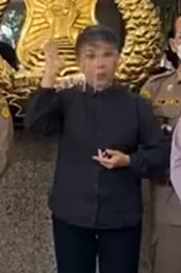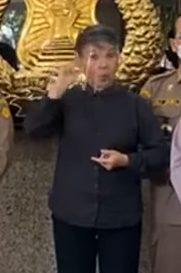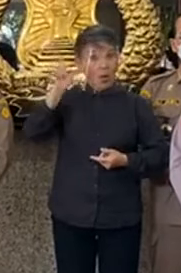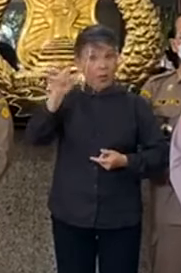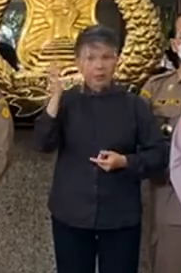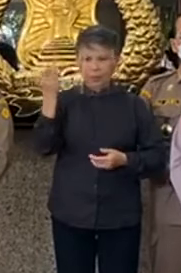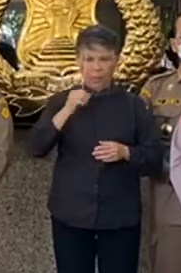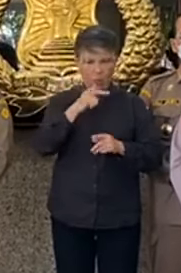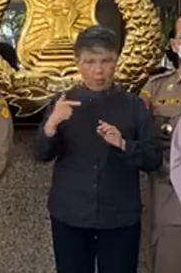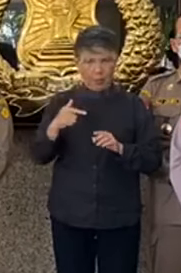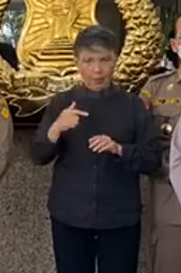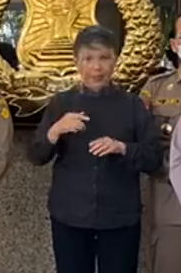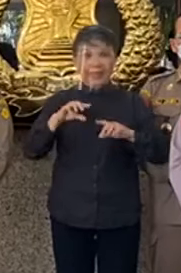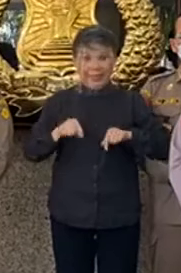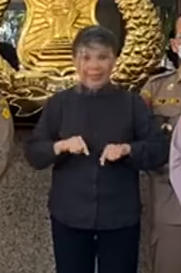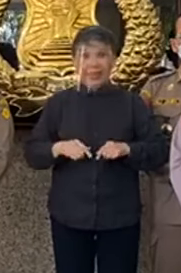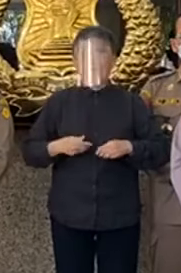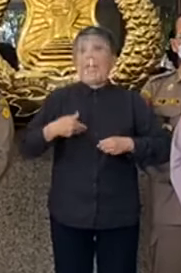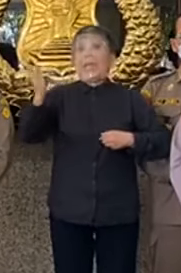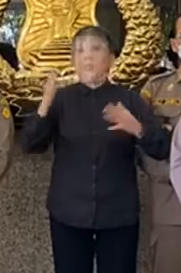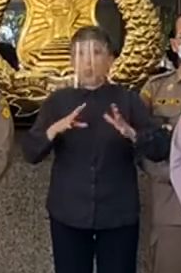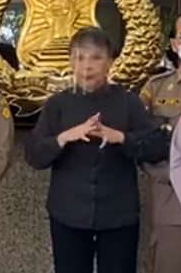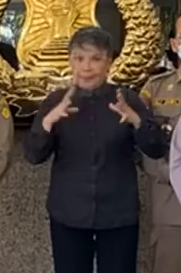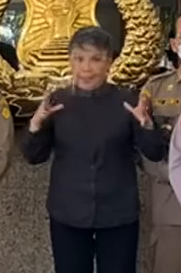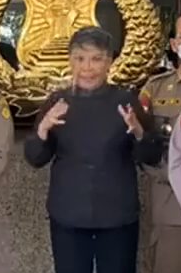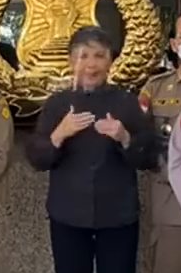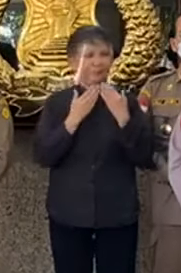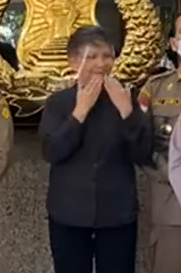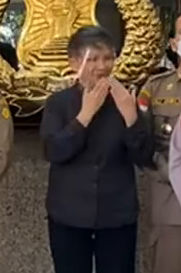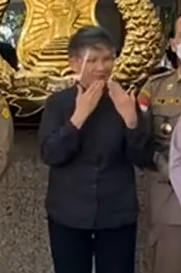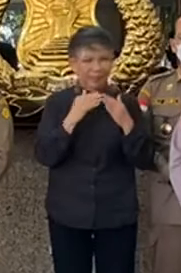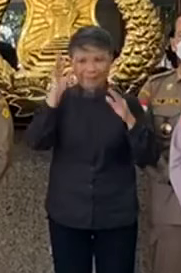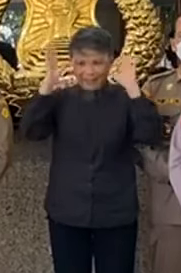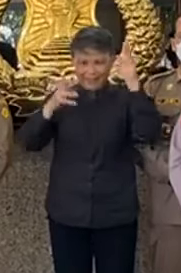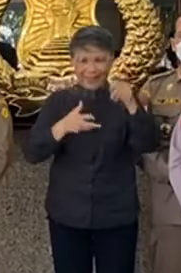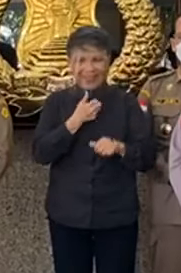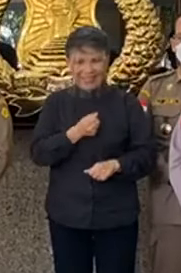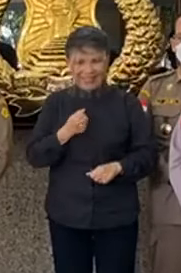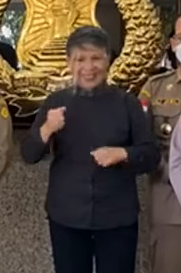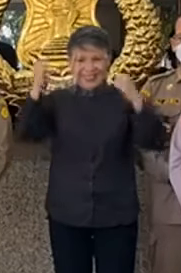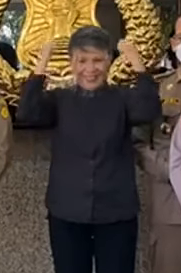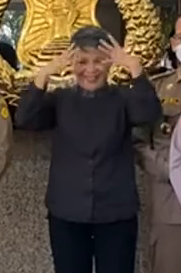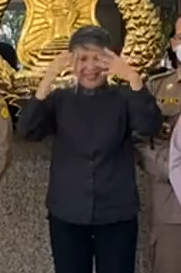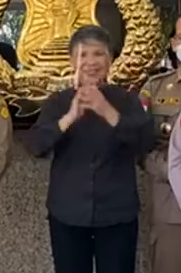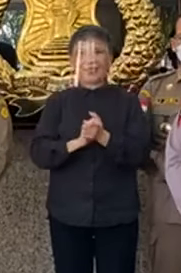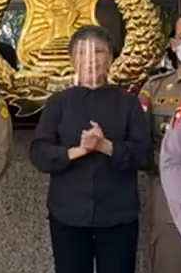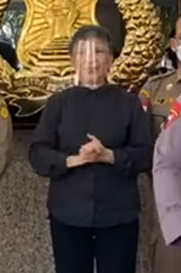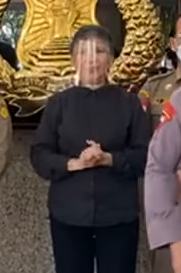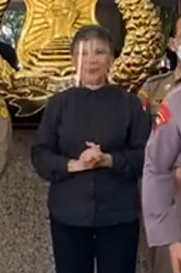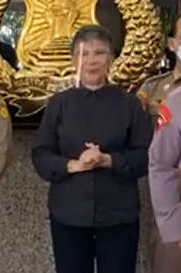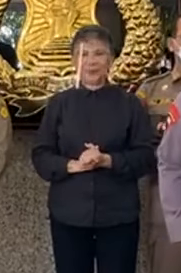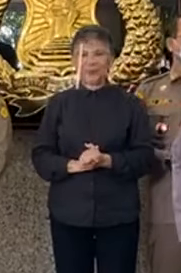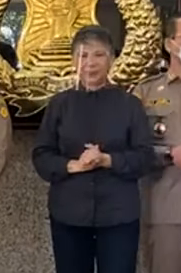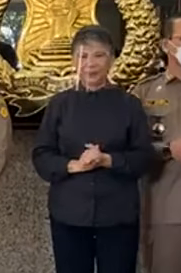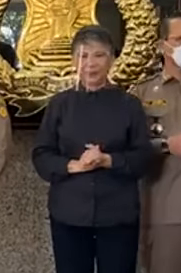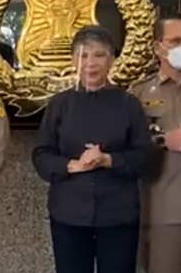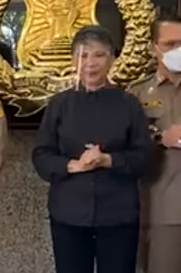ini akan betul-betul bisa terlaksana dengan baik. Demikian, terima kasih. Wassalamualaikum warahmatullahi wabarakatuh.